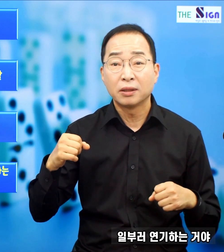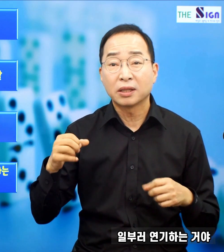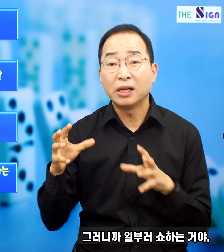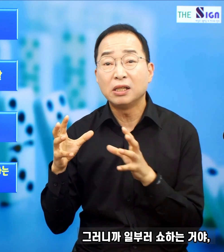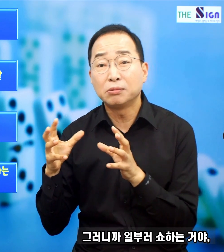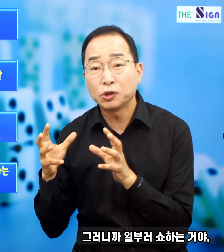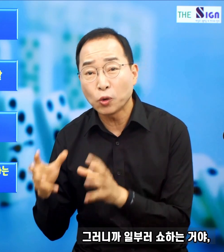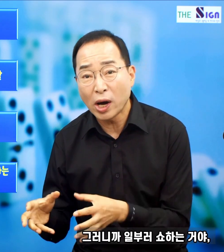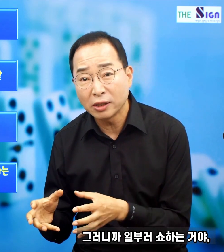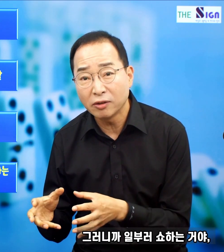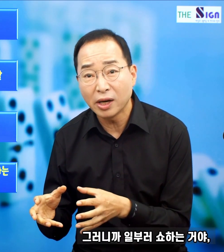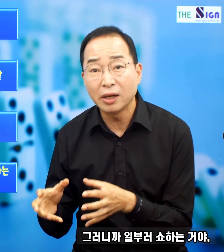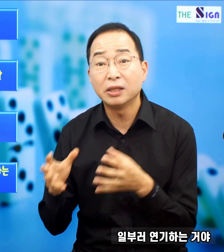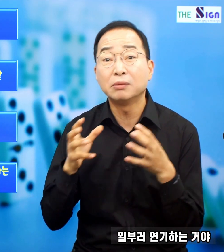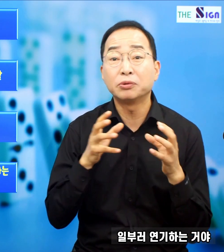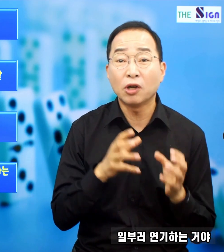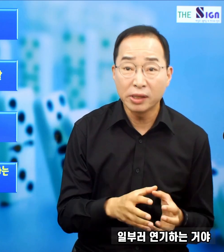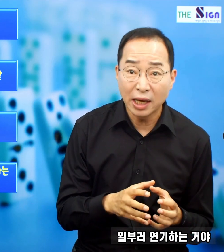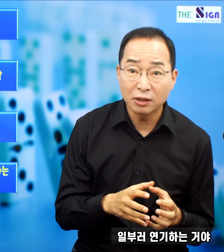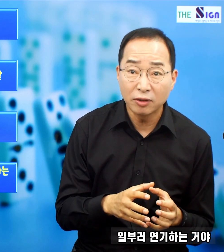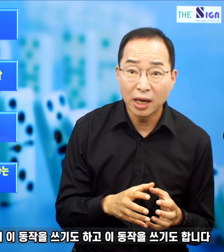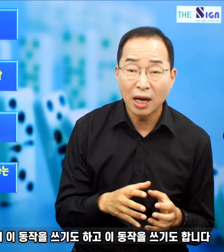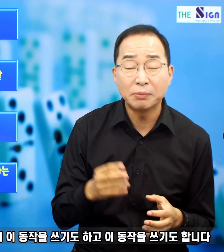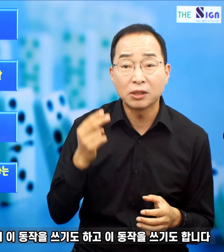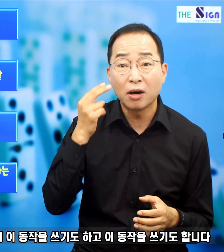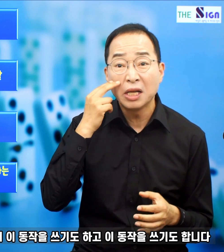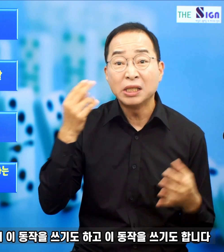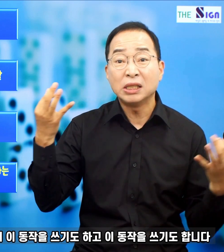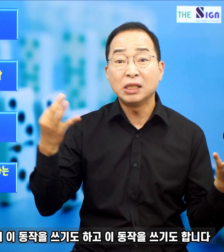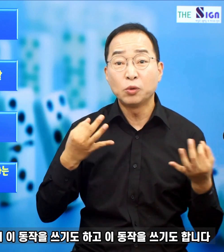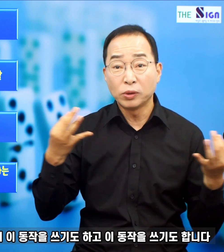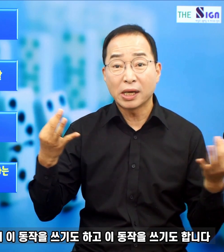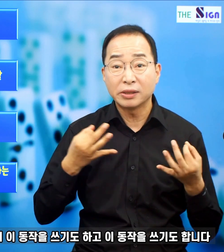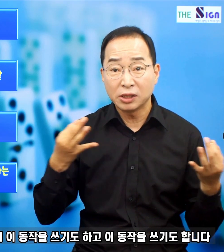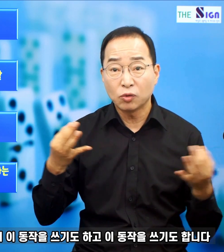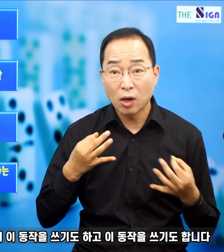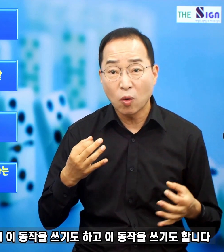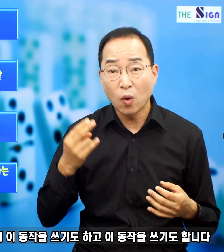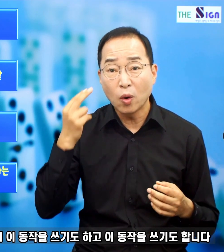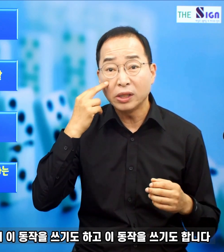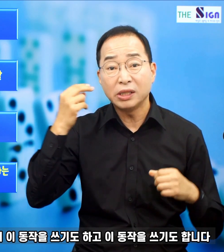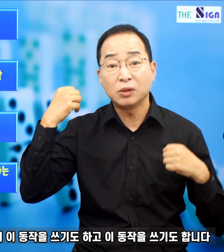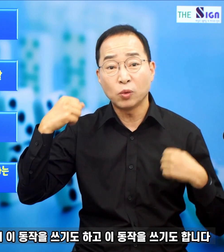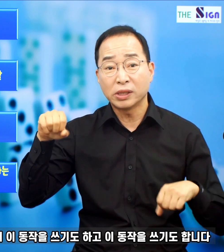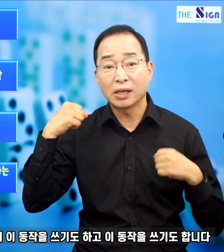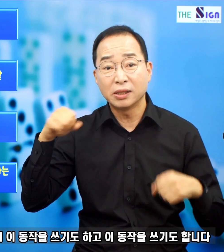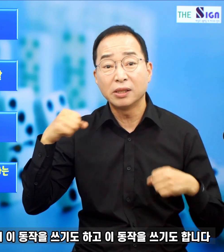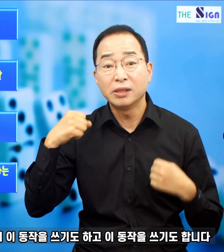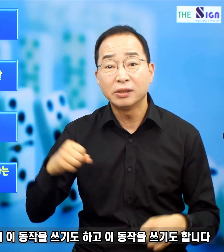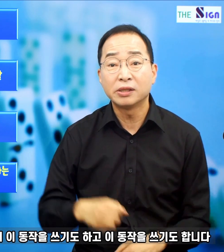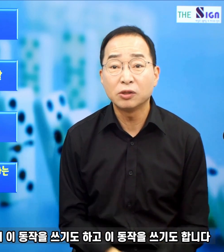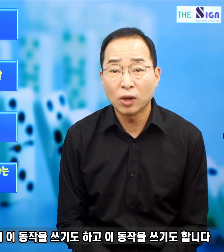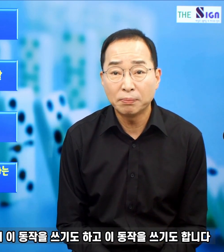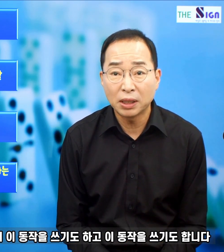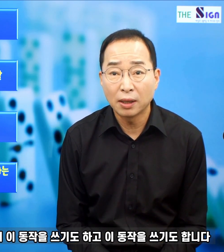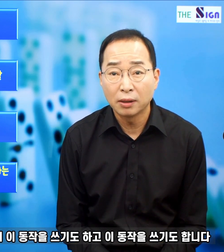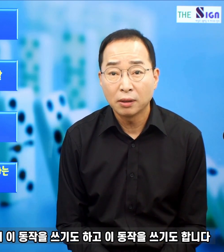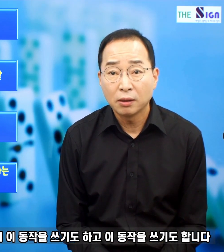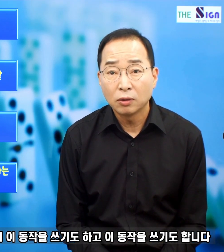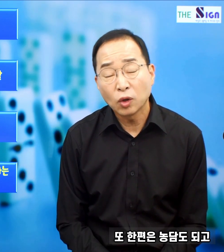그러니까 일부러 쇼하는 거야, 일부러 연기하는 거야 하면서 이 동작을 쓰기도 하고 이 동작을 쓰기도 합니다. 또